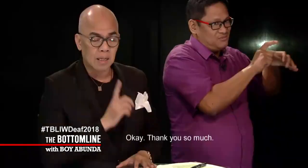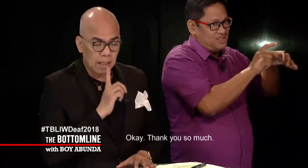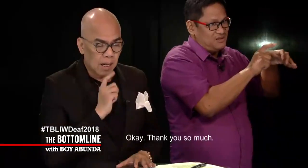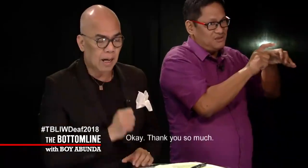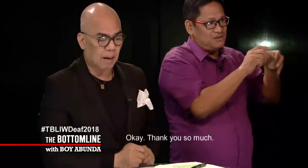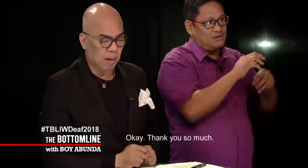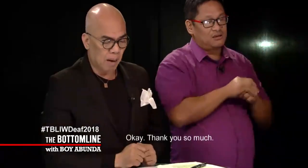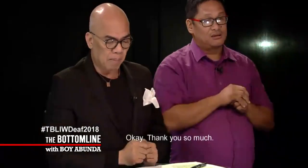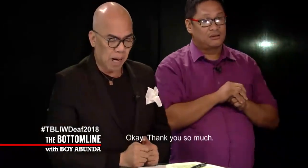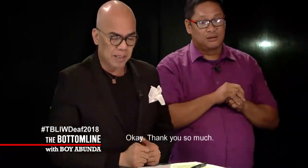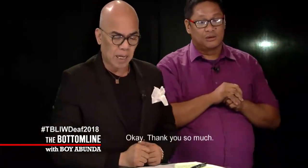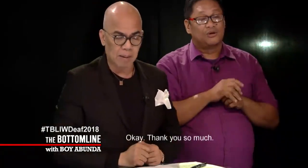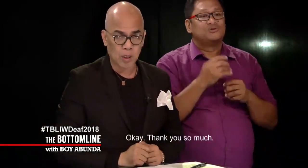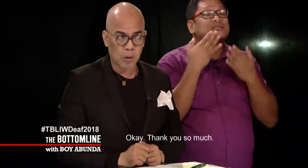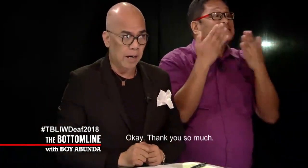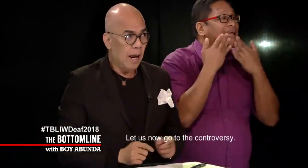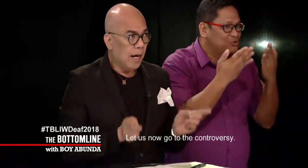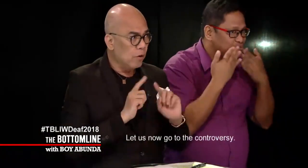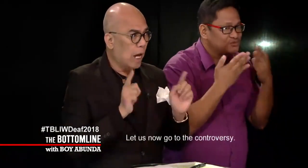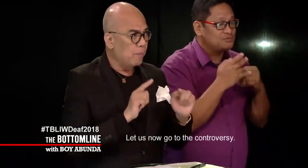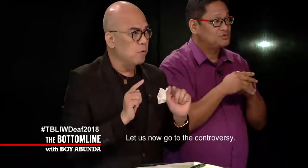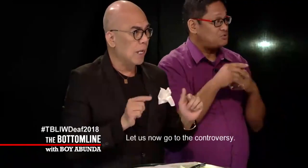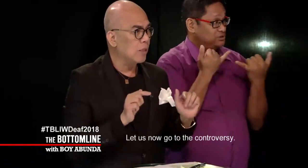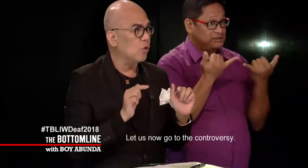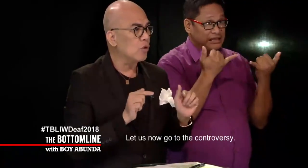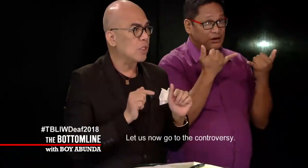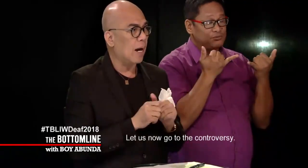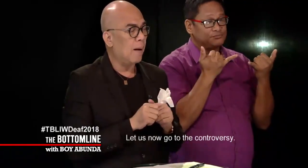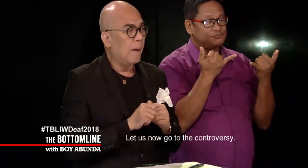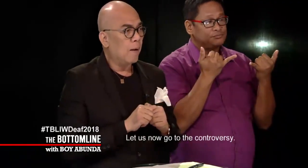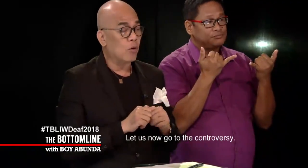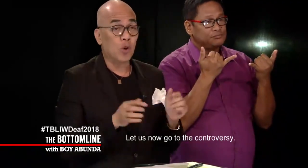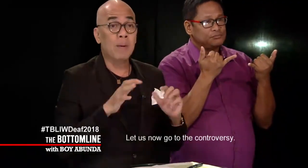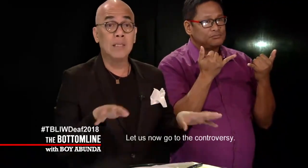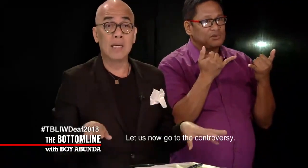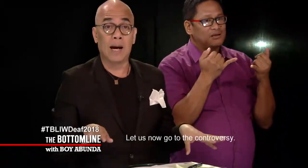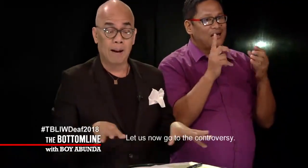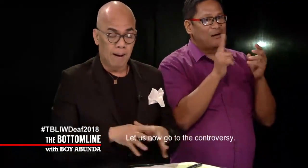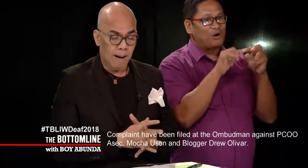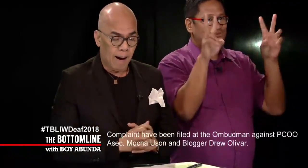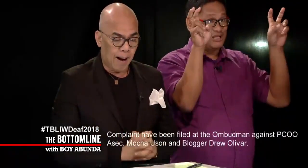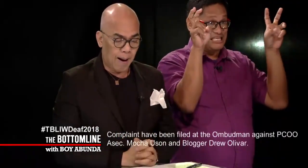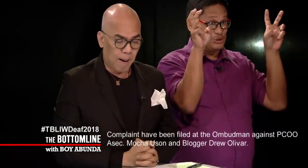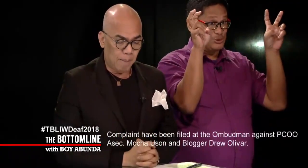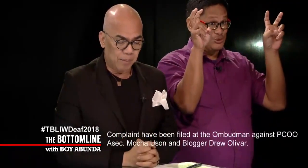DOH. Maraming salamat. Okay. Ngayon tayo pumunta na doon sa kontrobersiya.